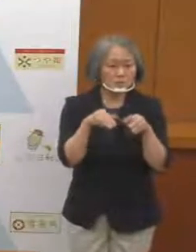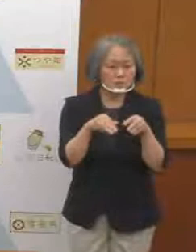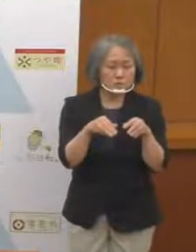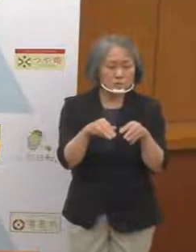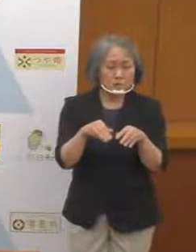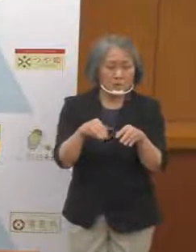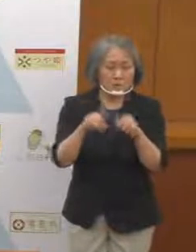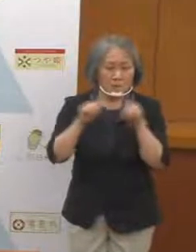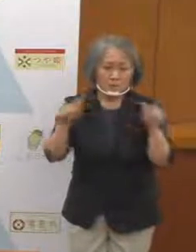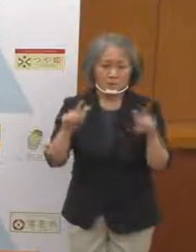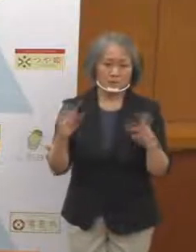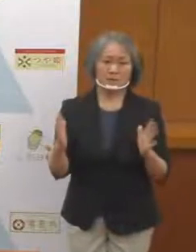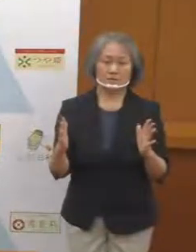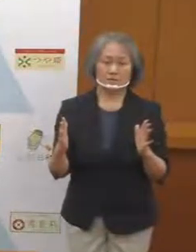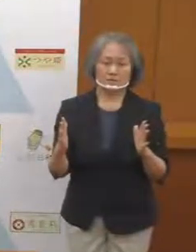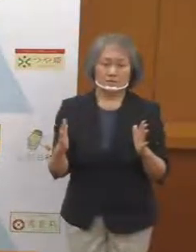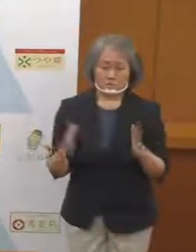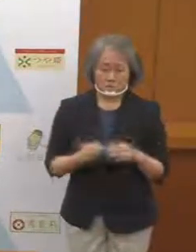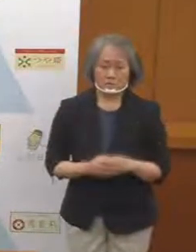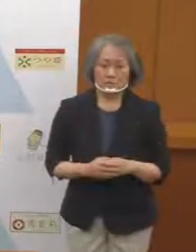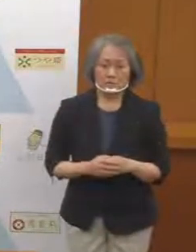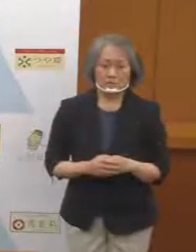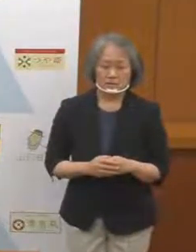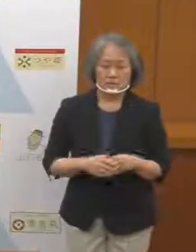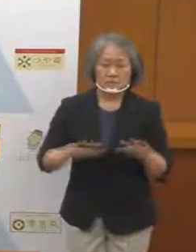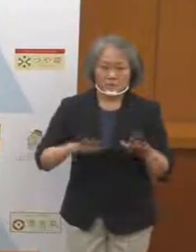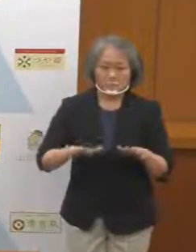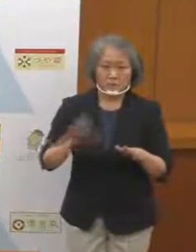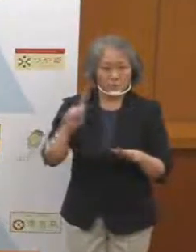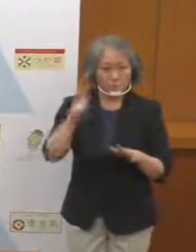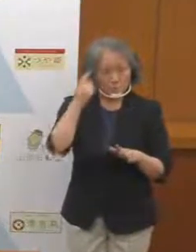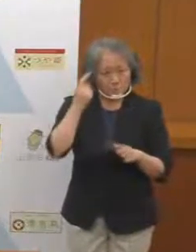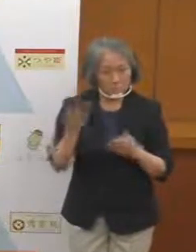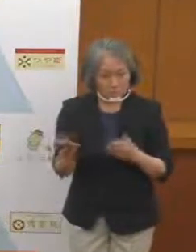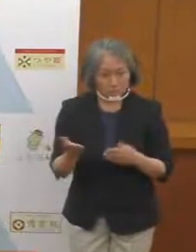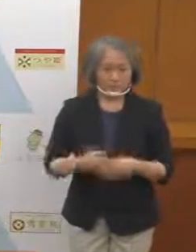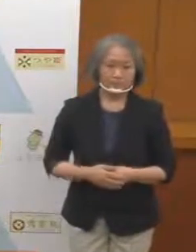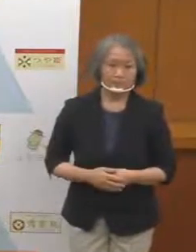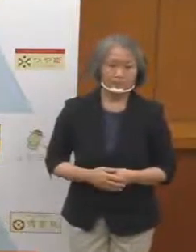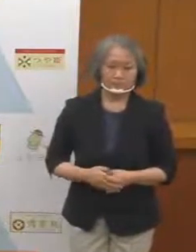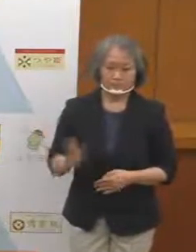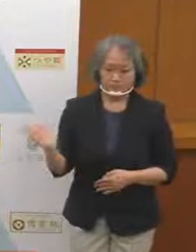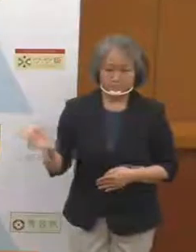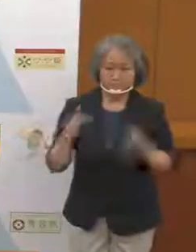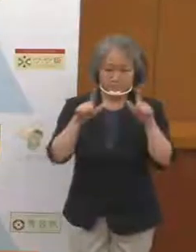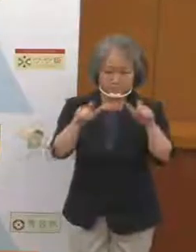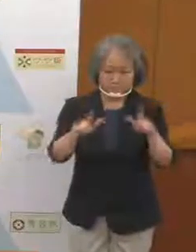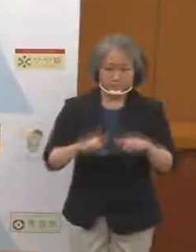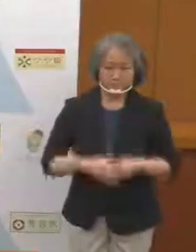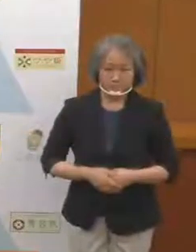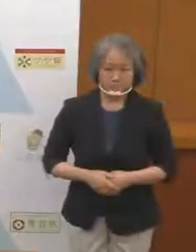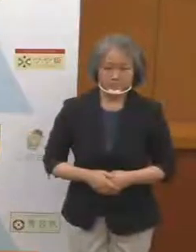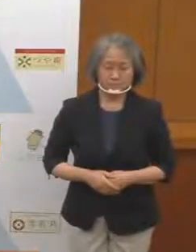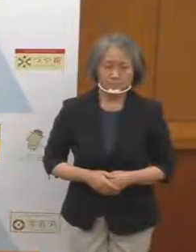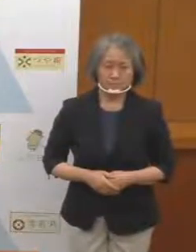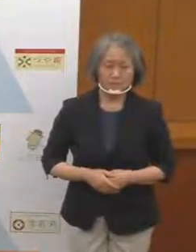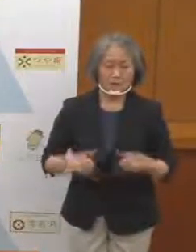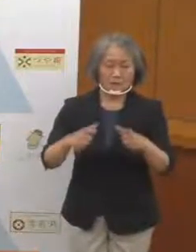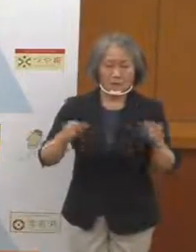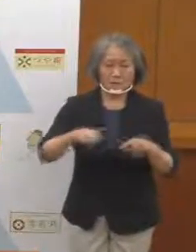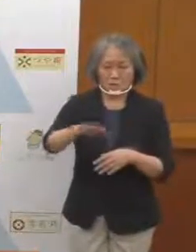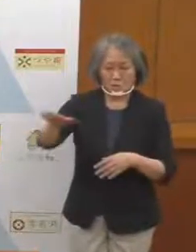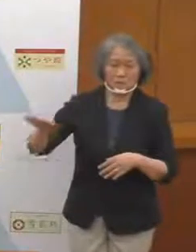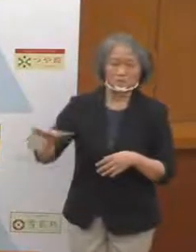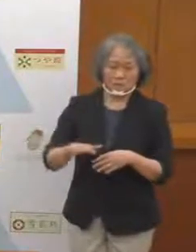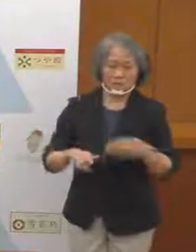ので生地の現在のを考えていうか受け止めを浮かせてくださいはいわかりましたあの全国的には